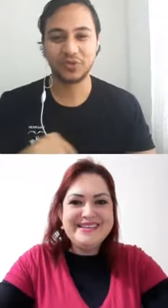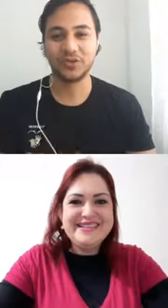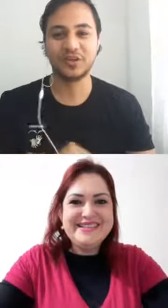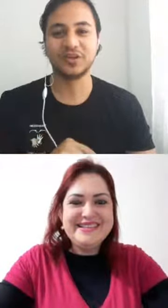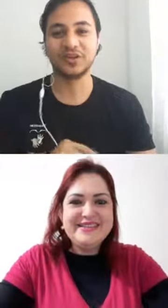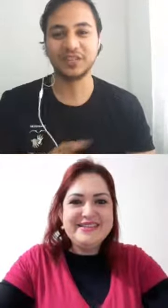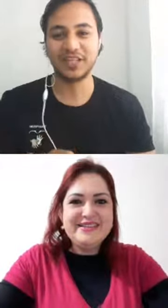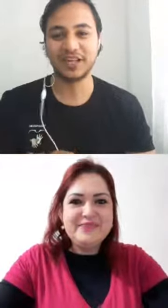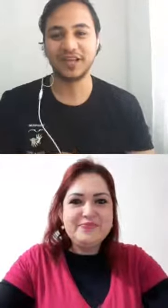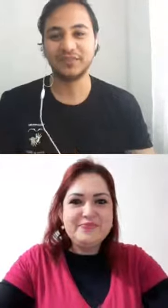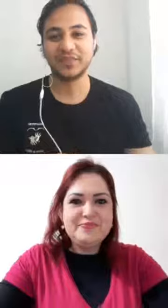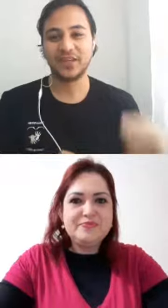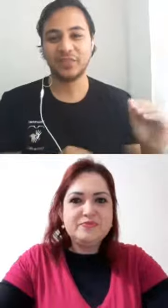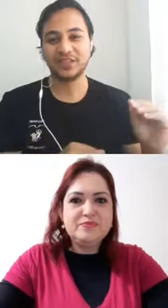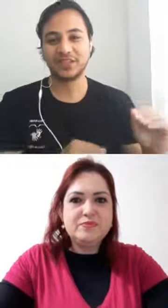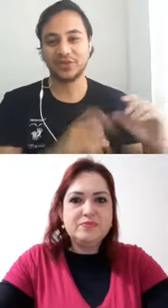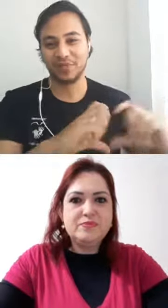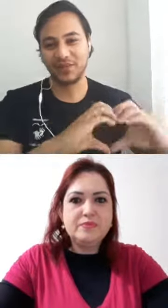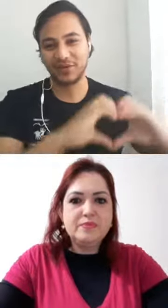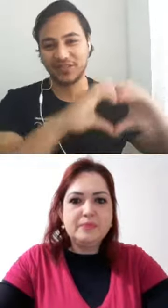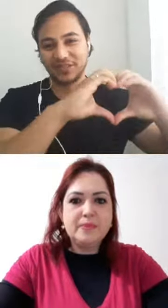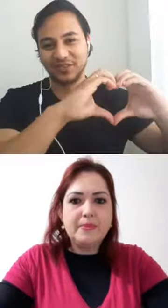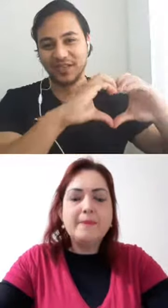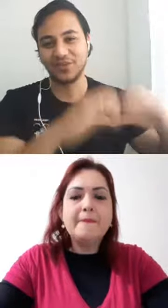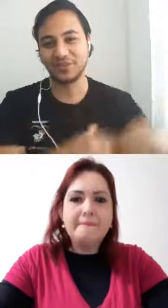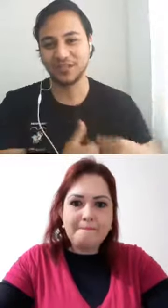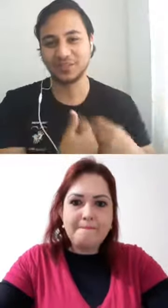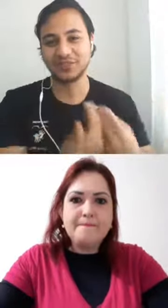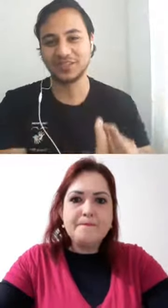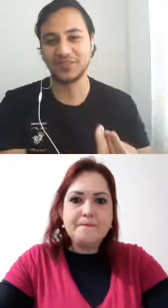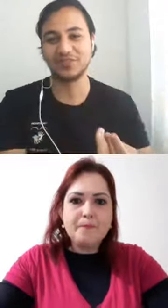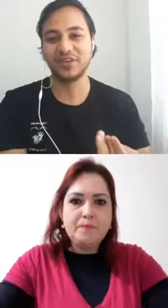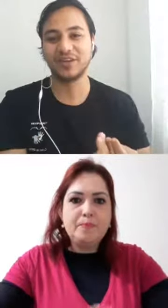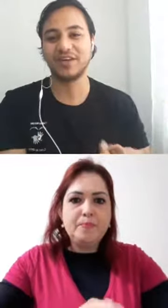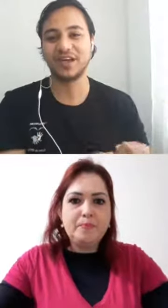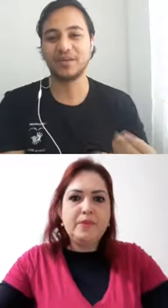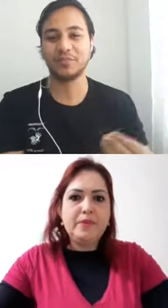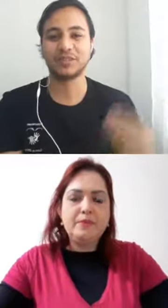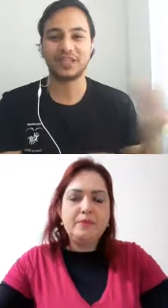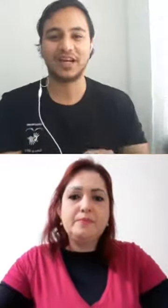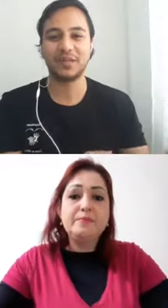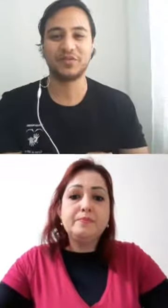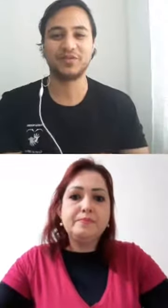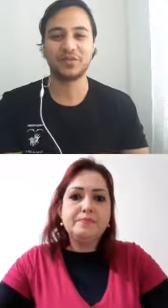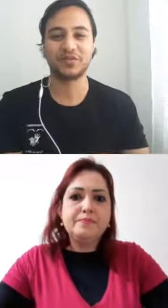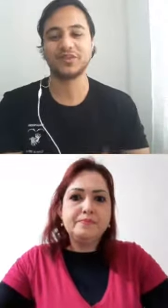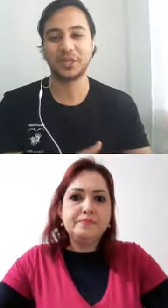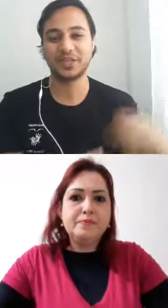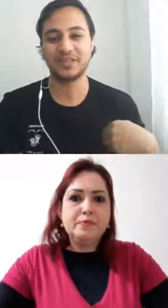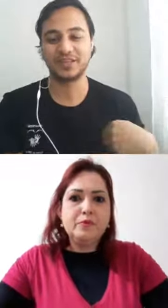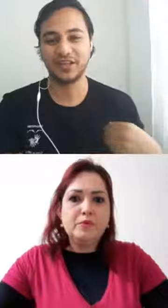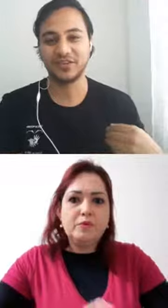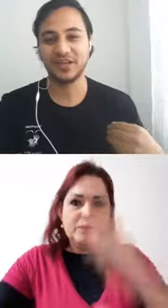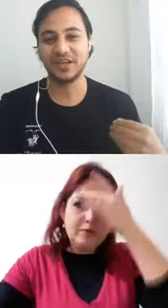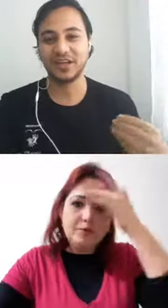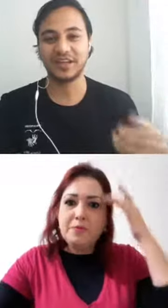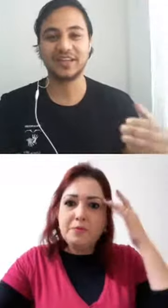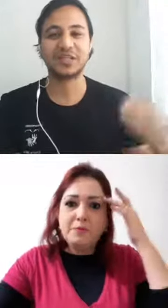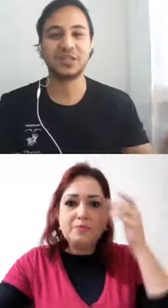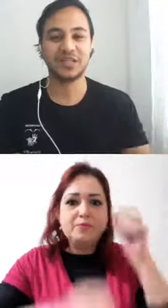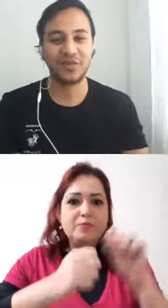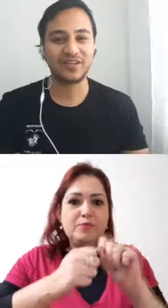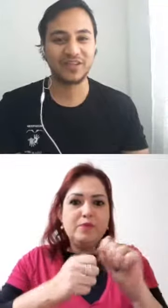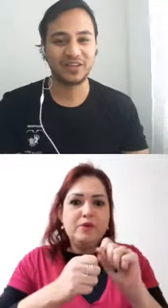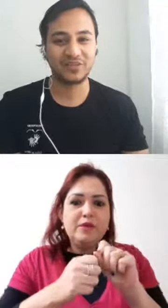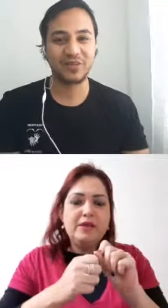código do Instagram. Ele mostra quanto mais coração tem, quanto mais pessoas estão vendo, ele vai mostrar, né, para as outras pessoas que a gente é inscrito e até as que a